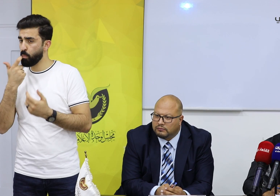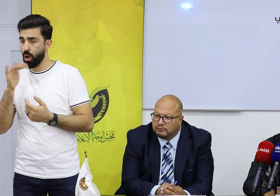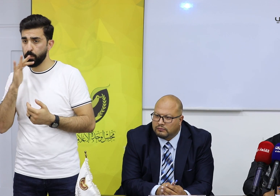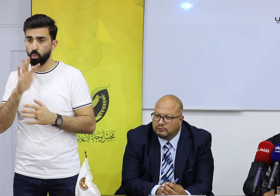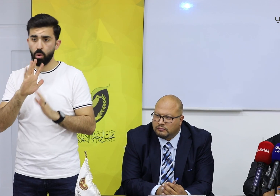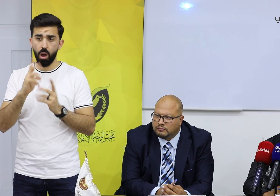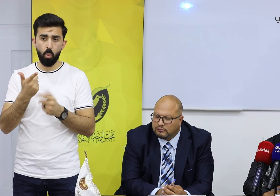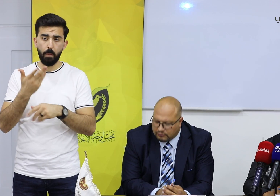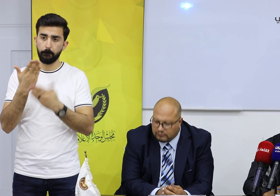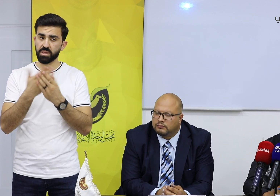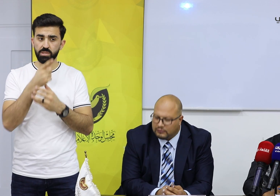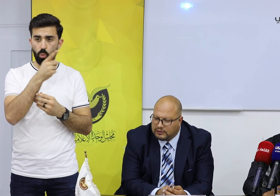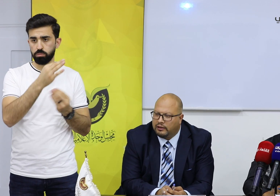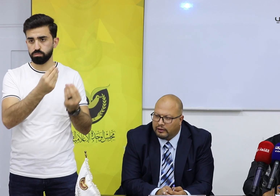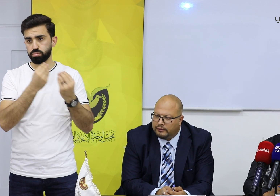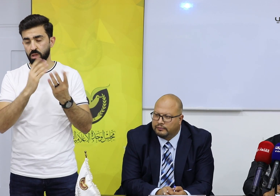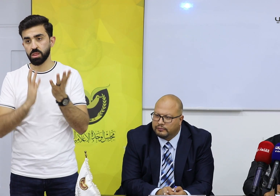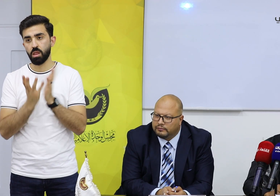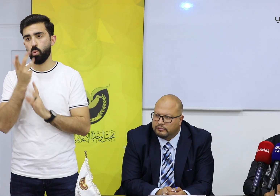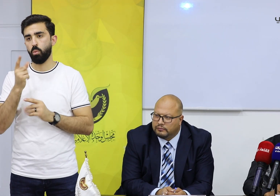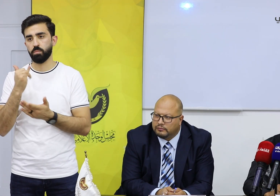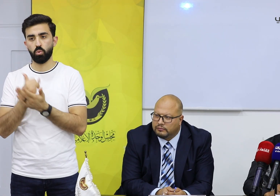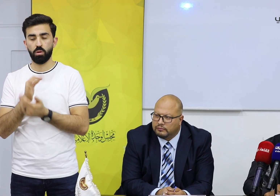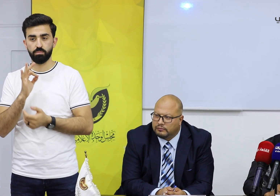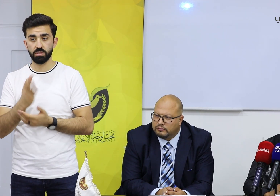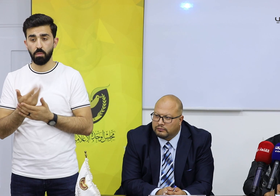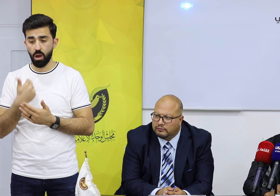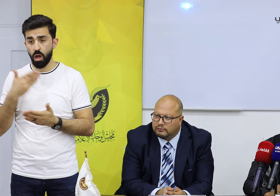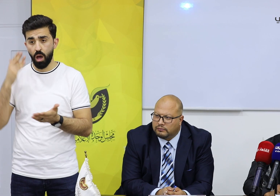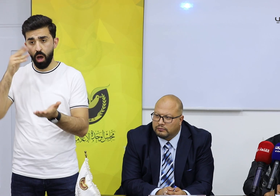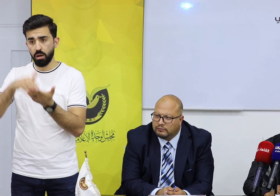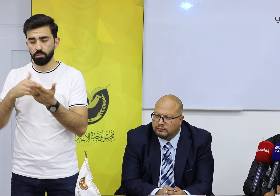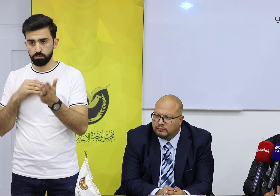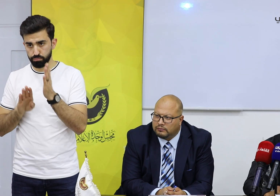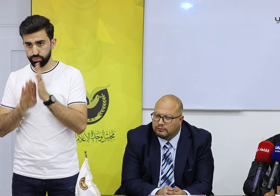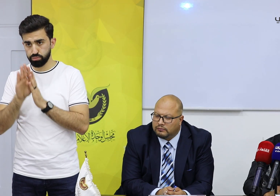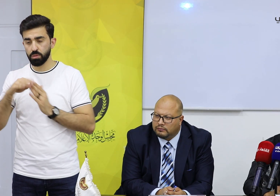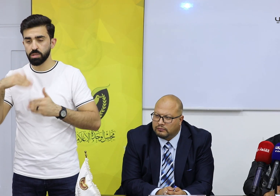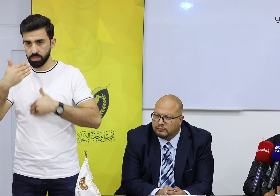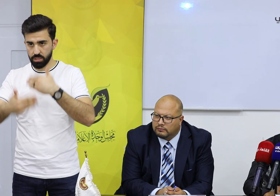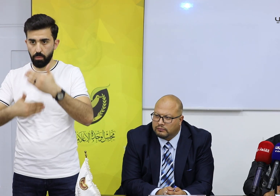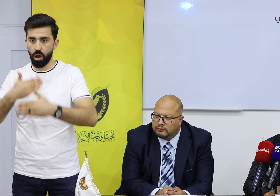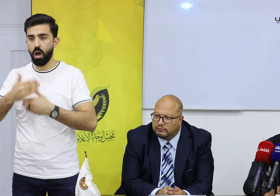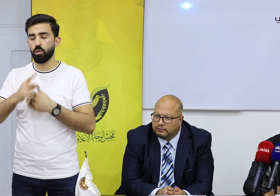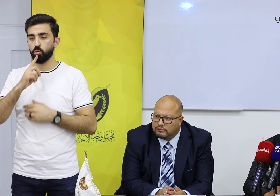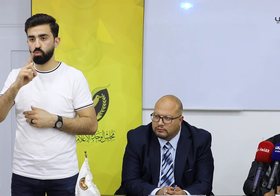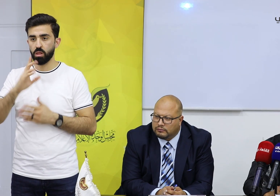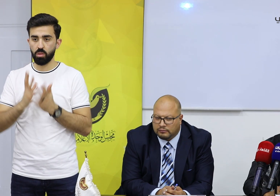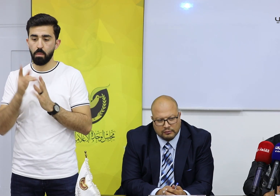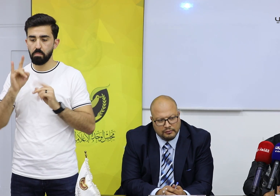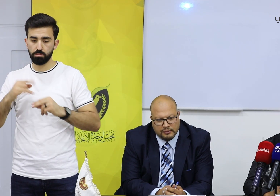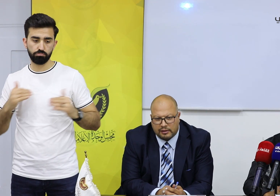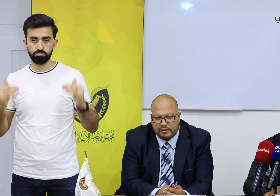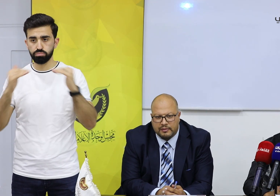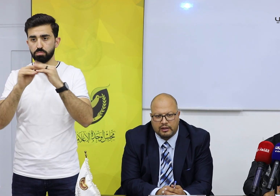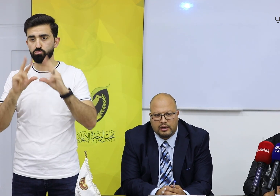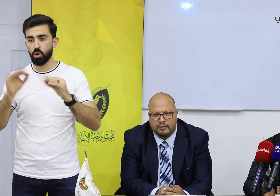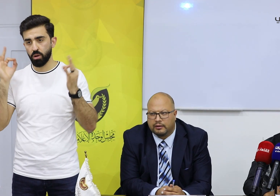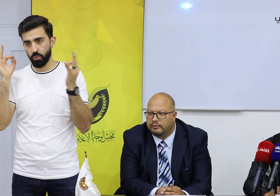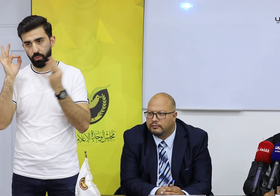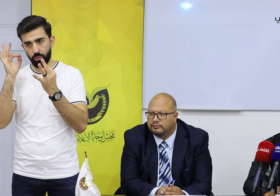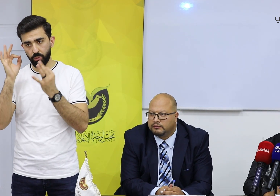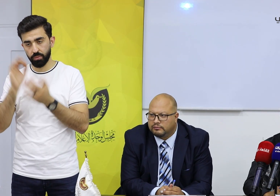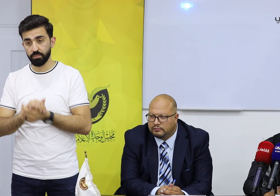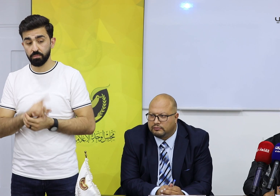او من جهات يعني ممكن تكون داعمه حتى هو يقدر يستمر ويثبت وجوده مثله مثل اي شخص ثاني.